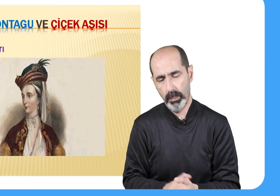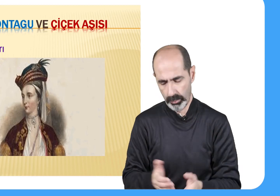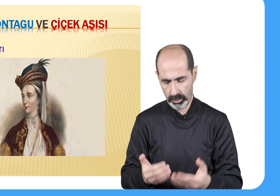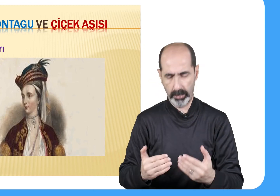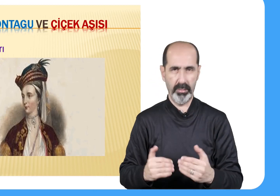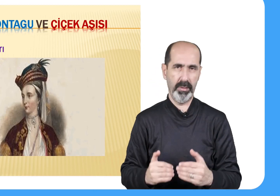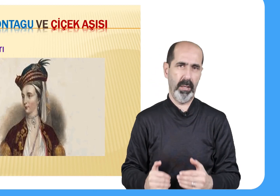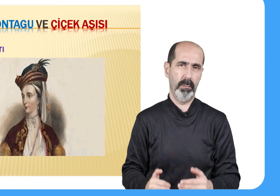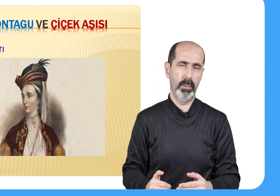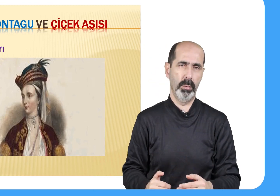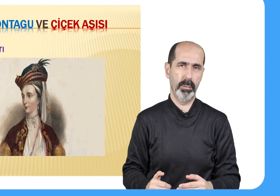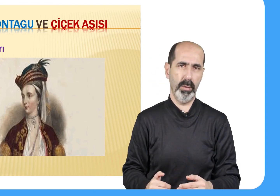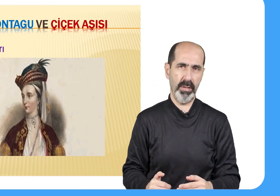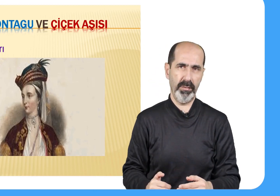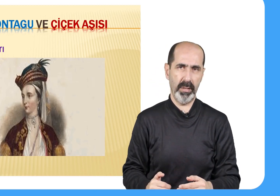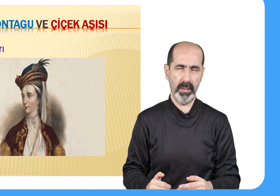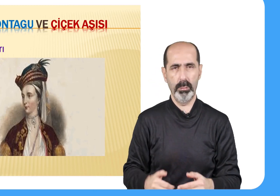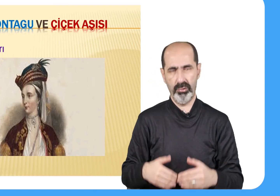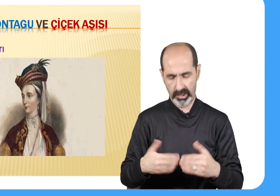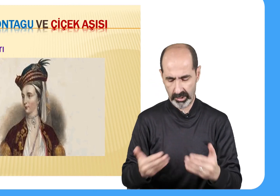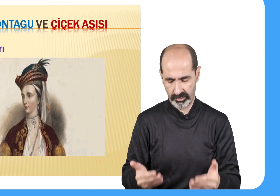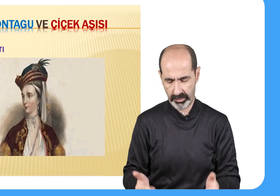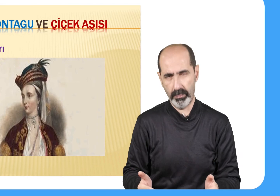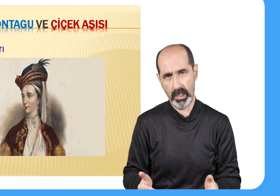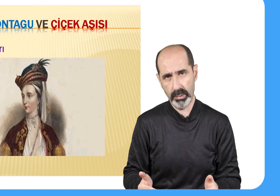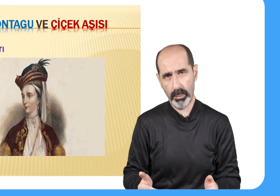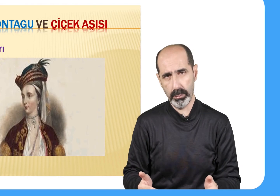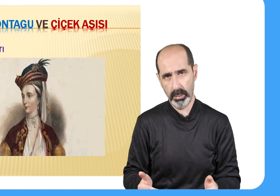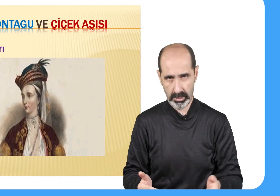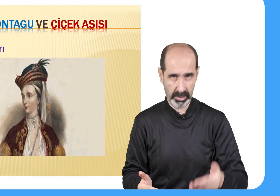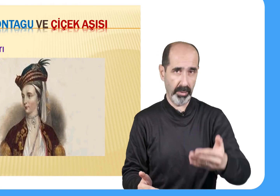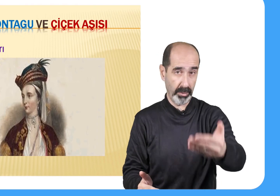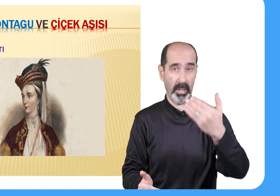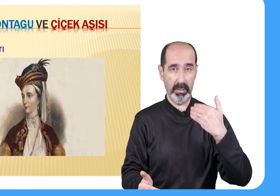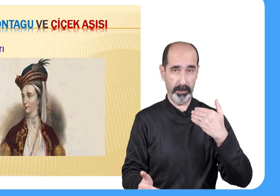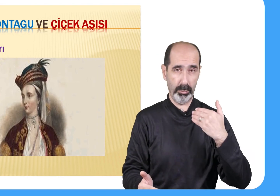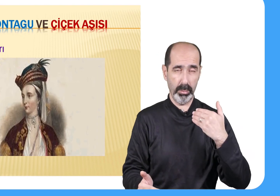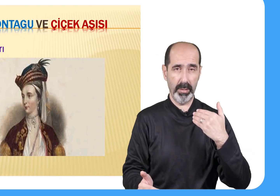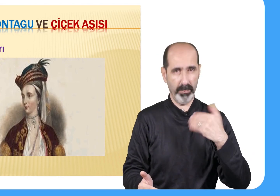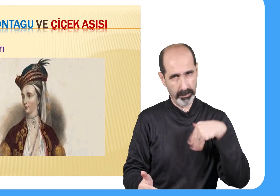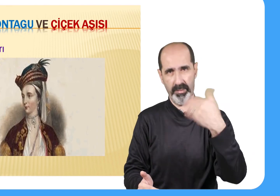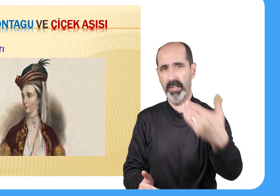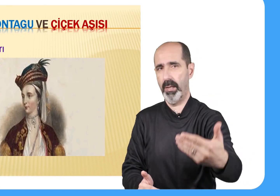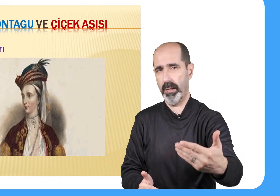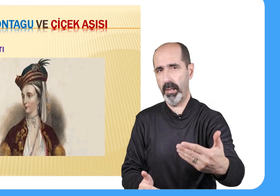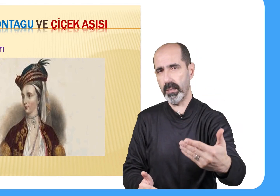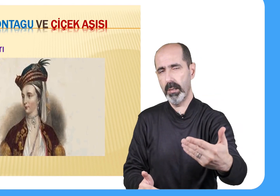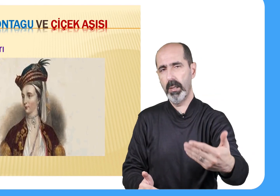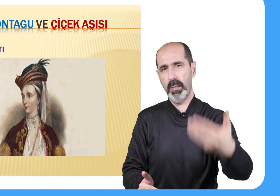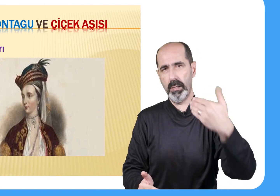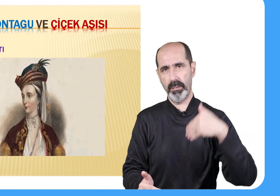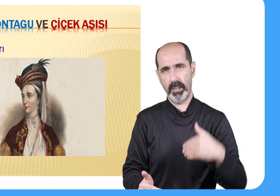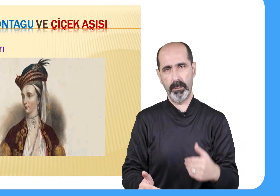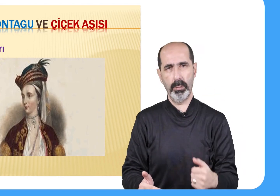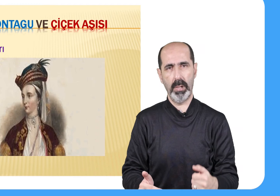bizim ülkemizde bulunduğu esnada bu çiçek aşısını Vakıf olduğunu İran'dan alıp kullandığımız Biz İran'dan